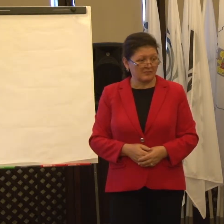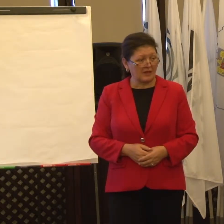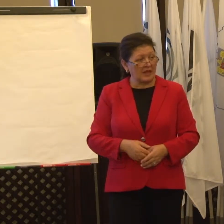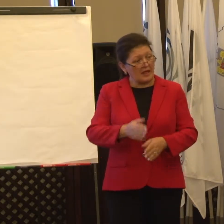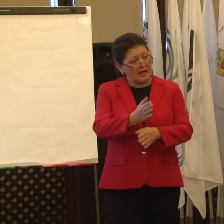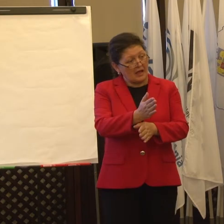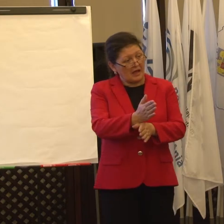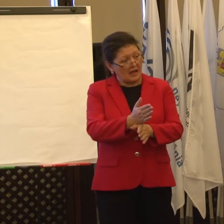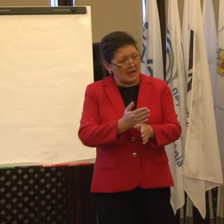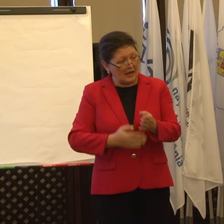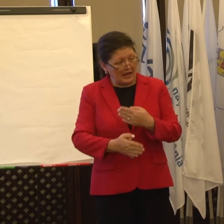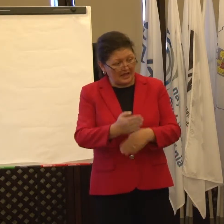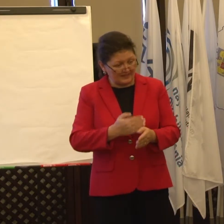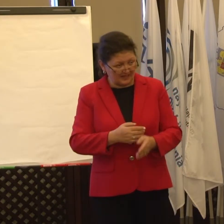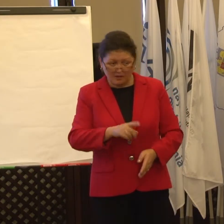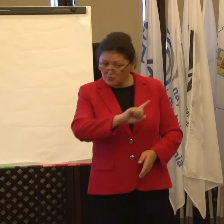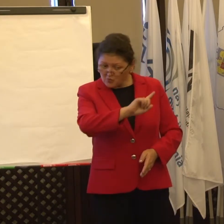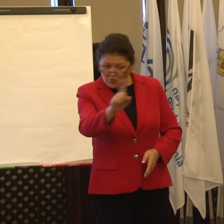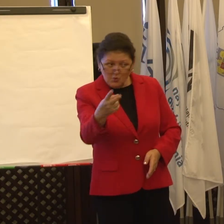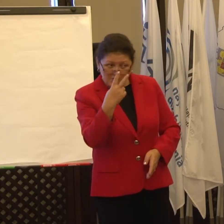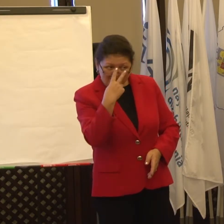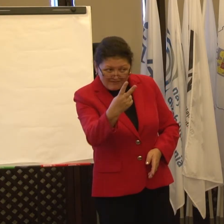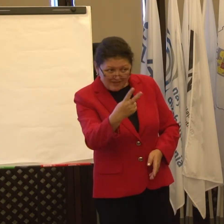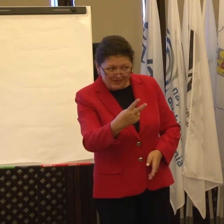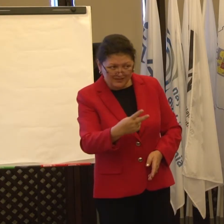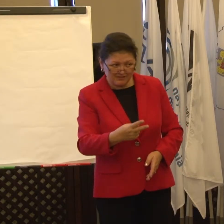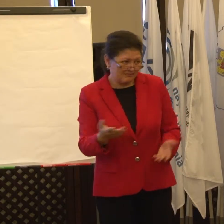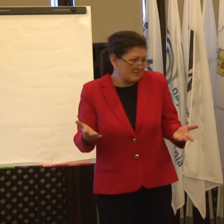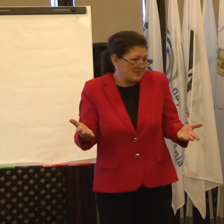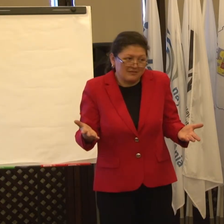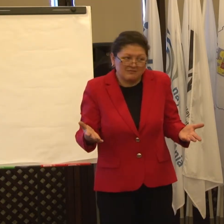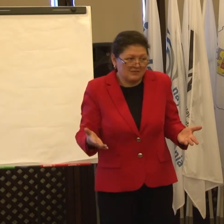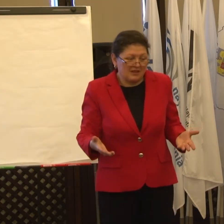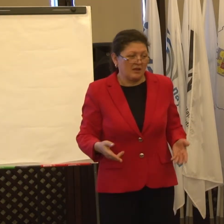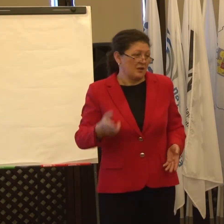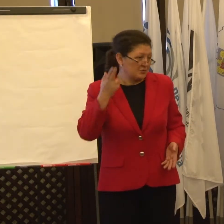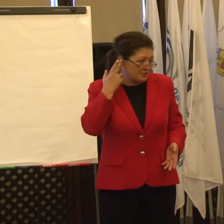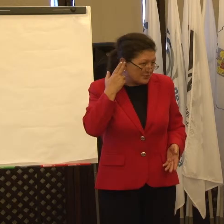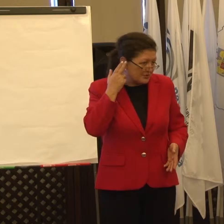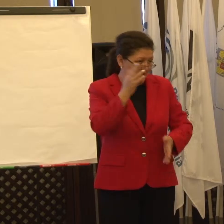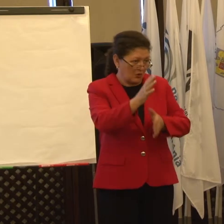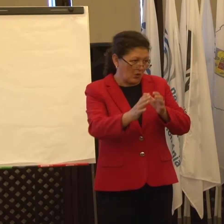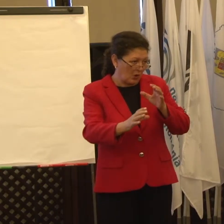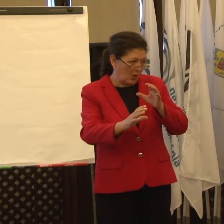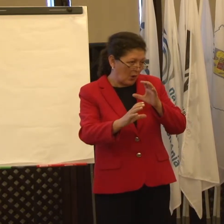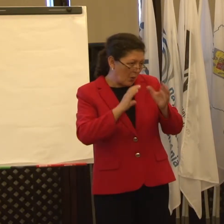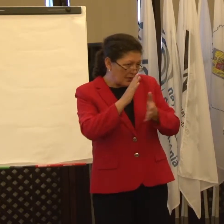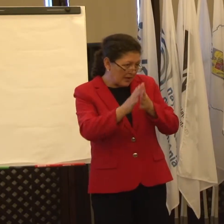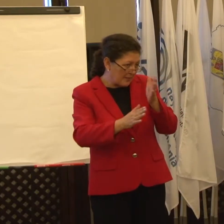dezavantajată sau cea mai discriminată. Avem drepturi pe hârtie, da?